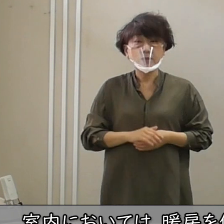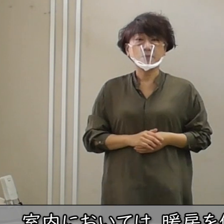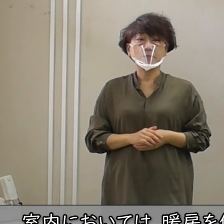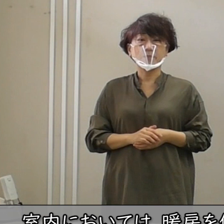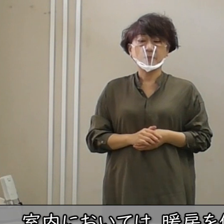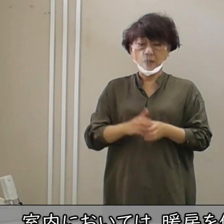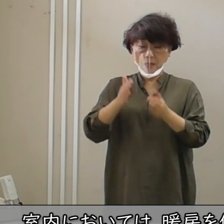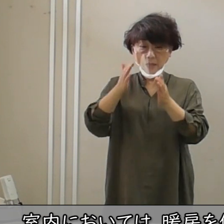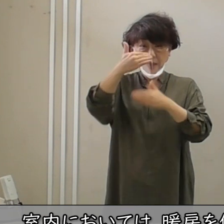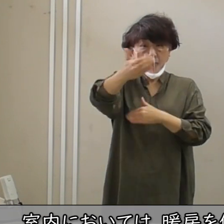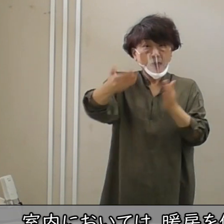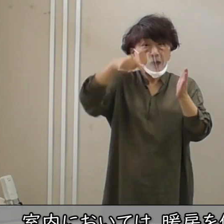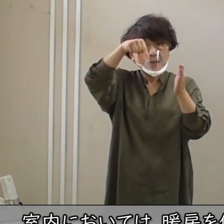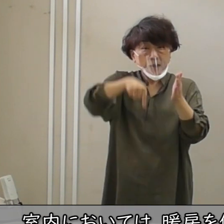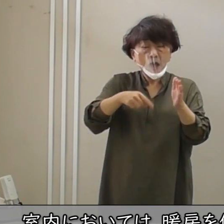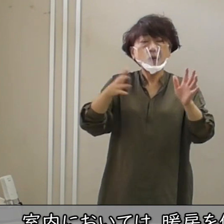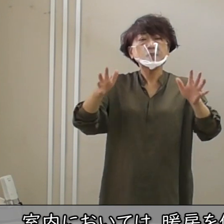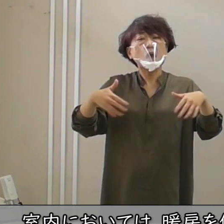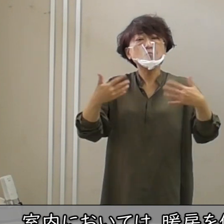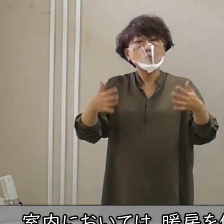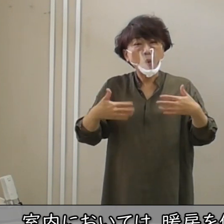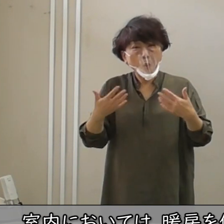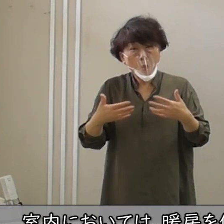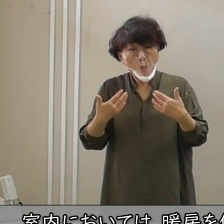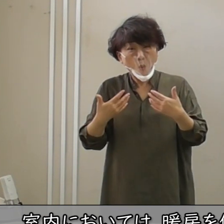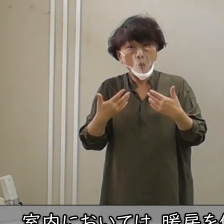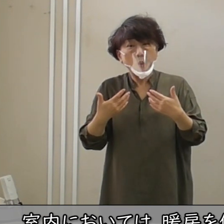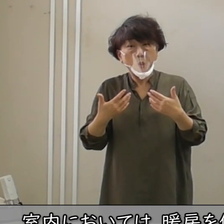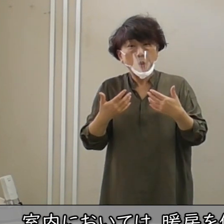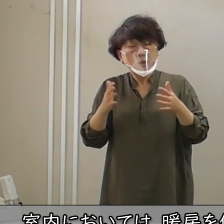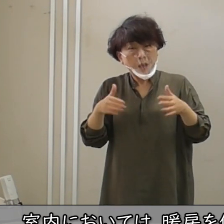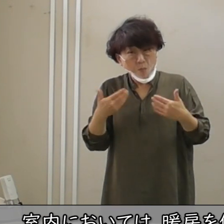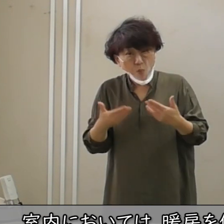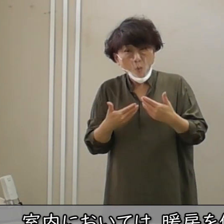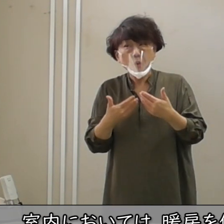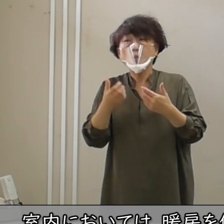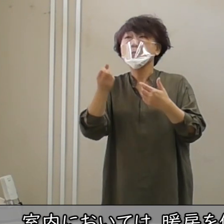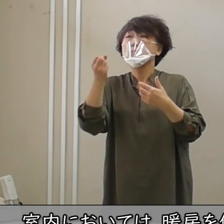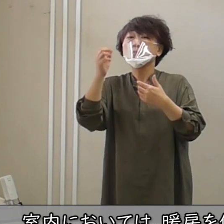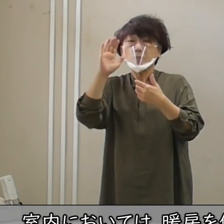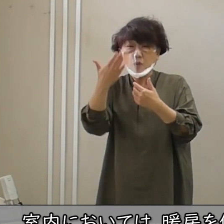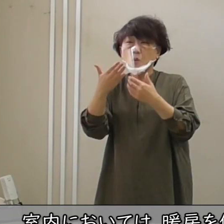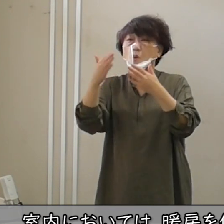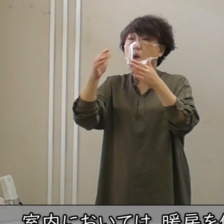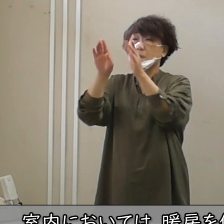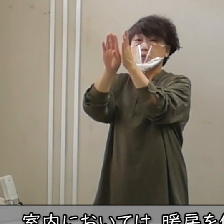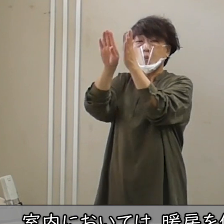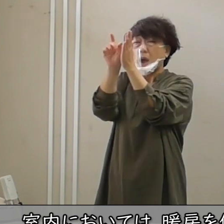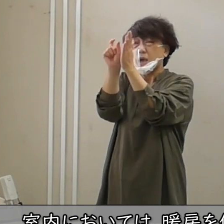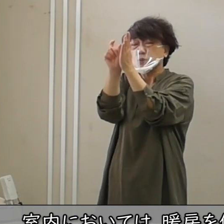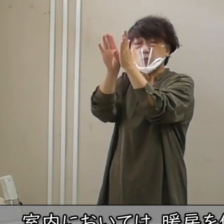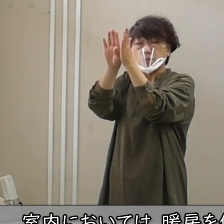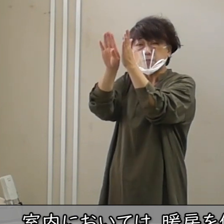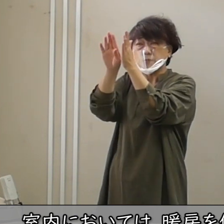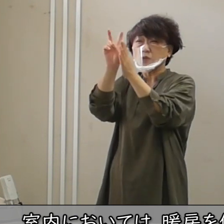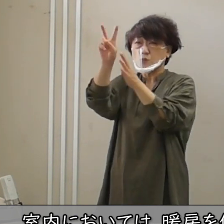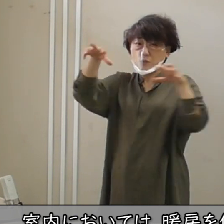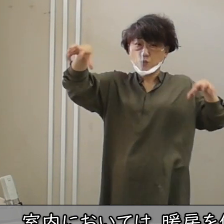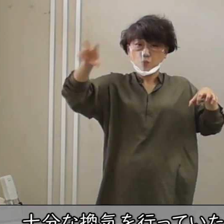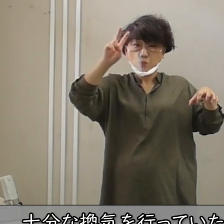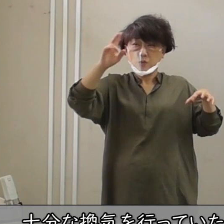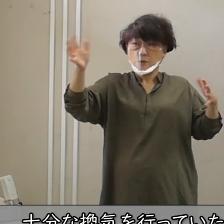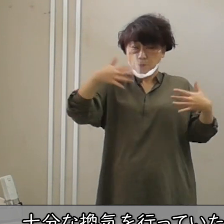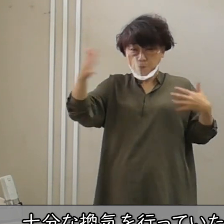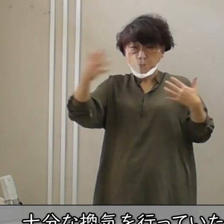室内においては暖房を併用しながら、2方向の窓やドアを開けたり、換気扇の使用